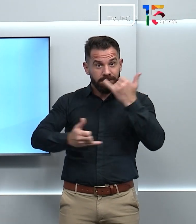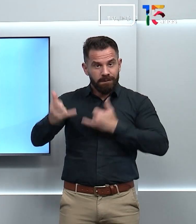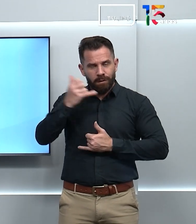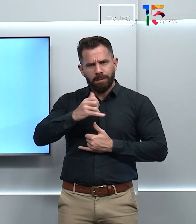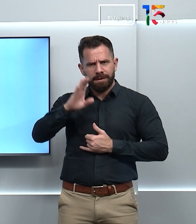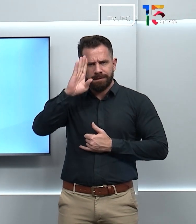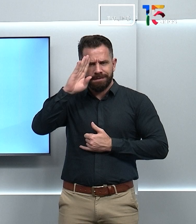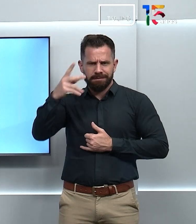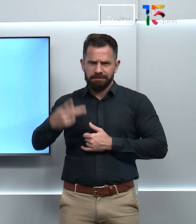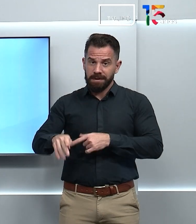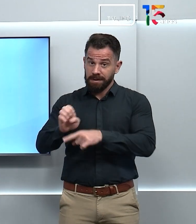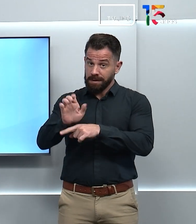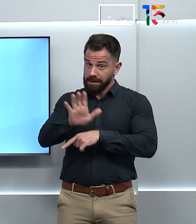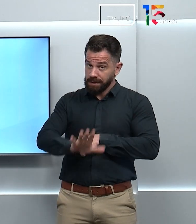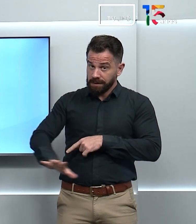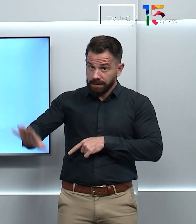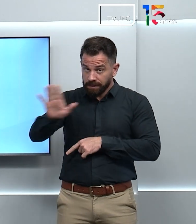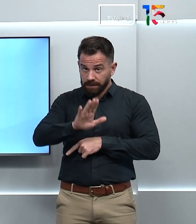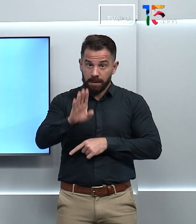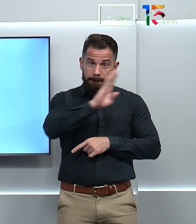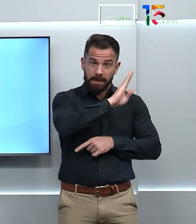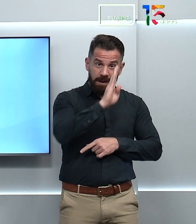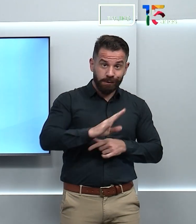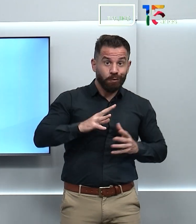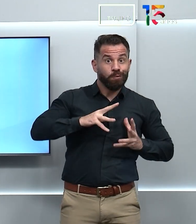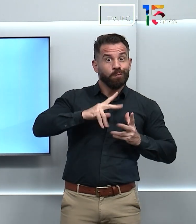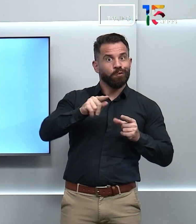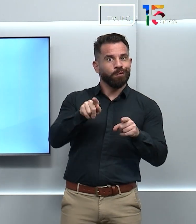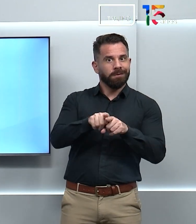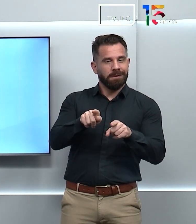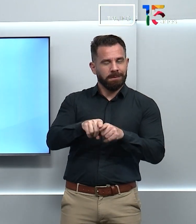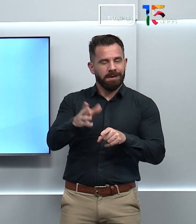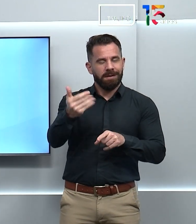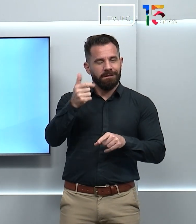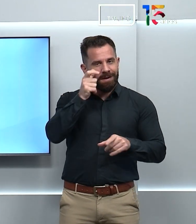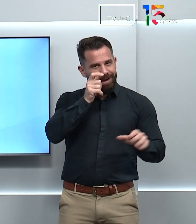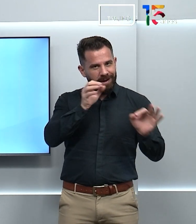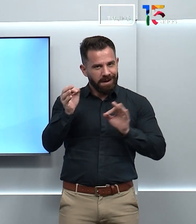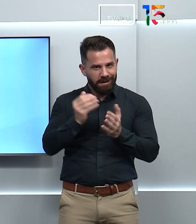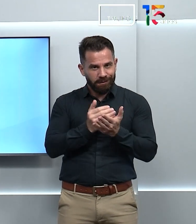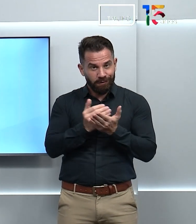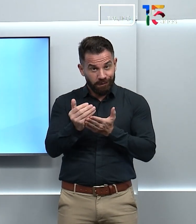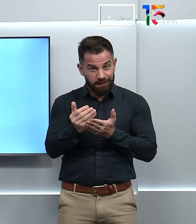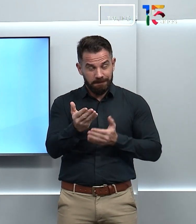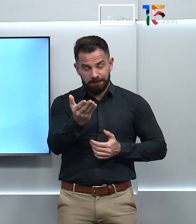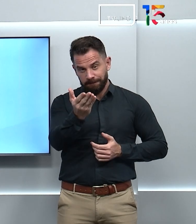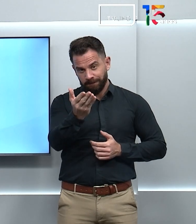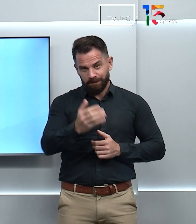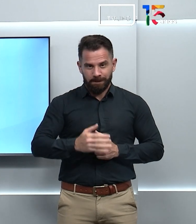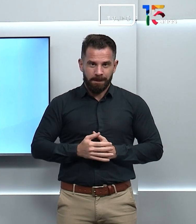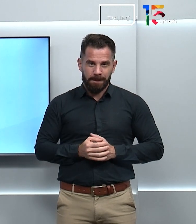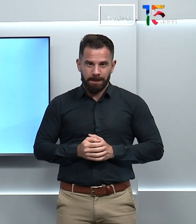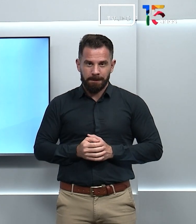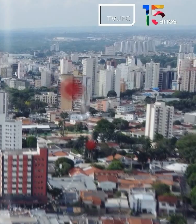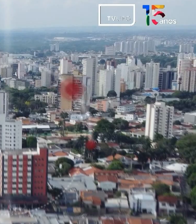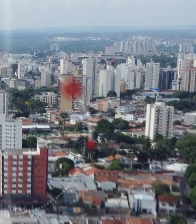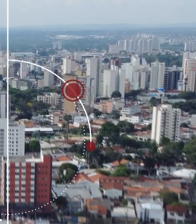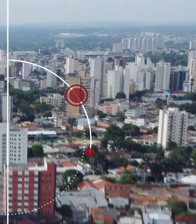principais notícias de Goiás, do Brasil e do mundo. Vem com a gente, o Conexões já está no ar.